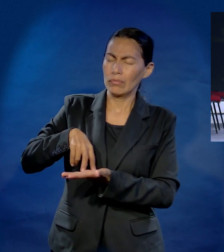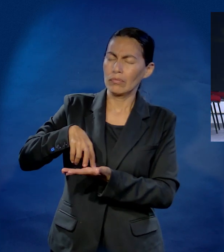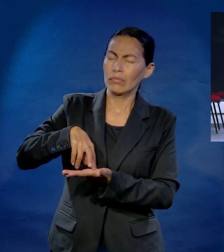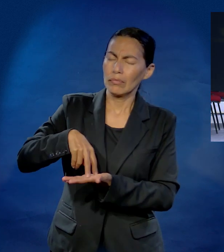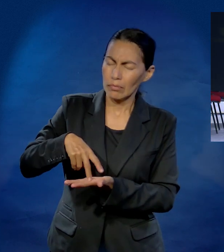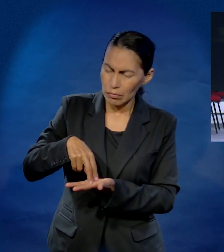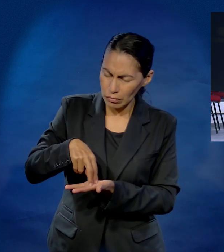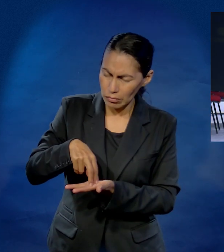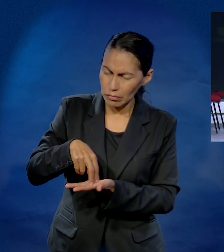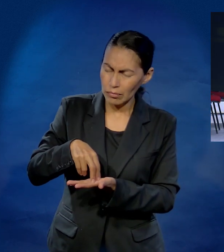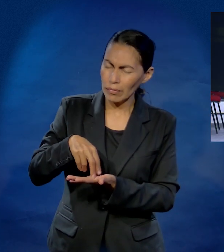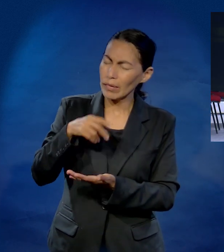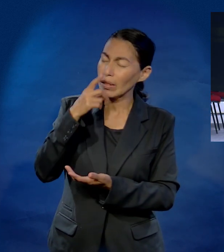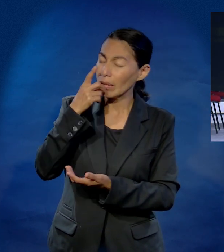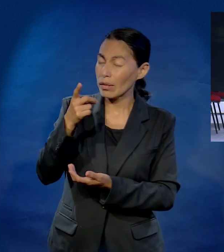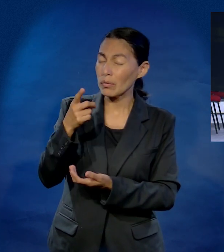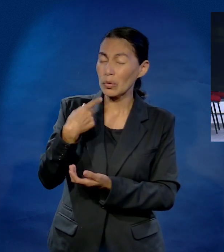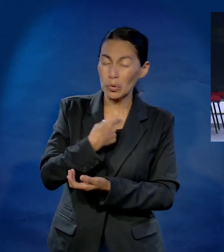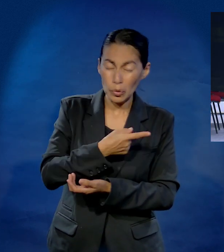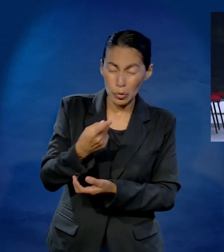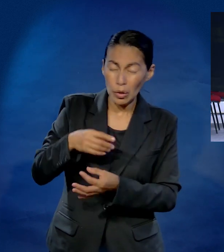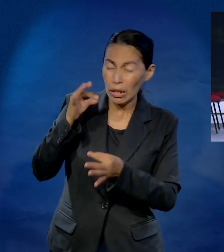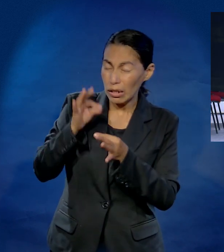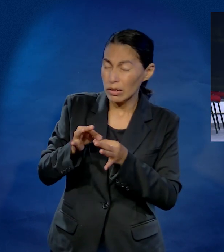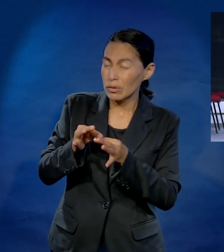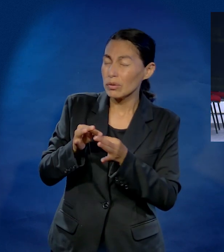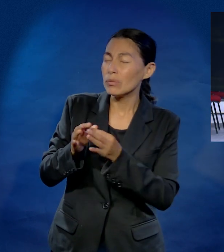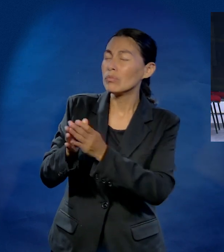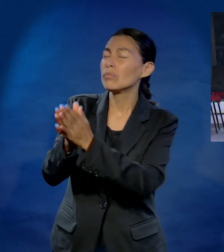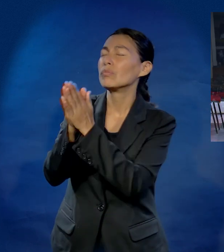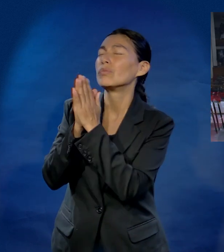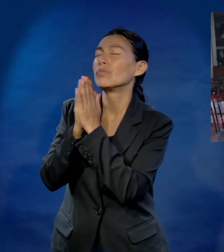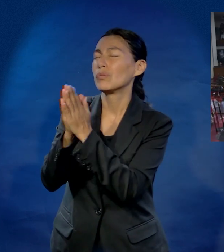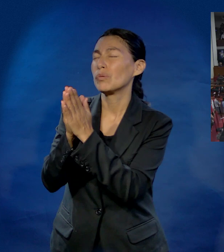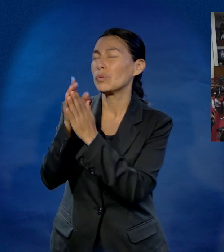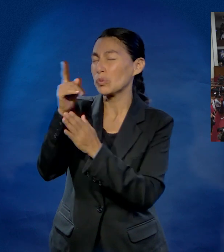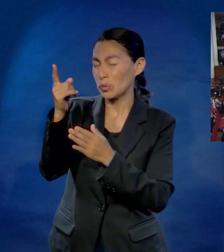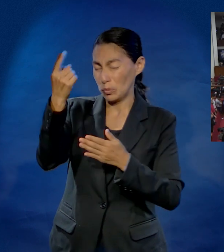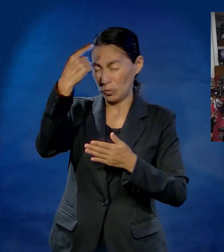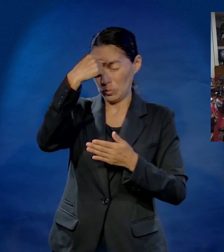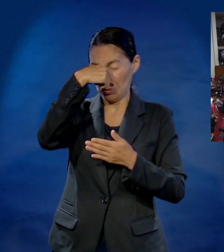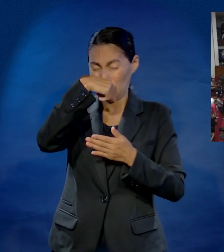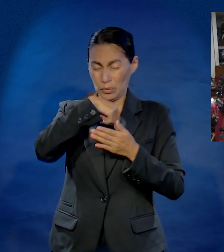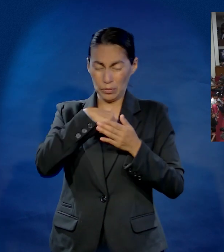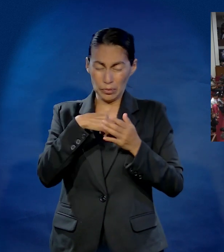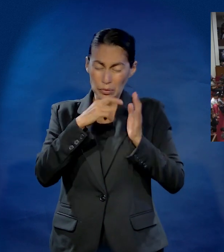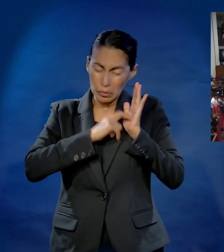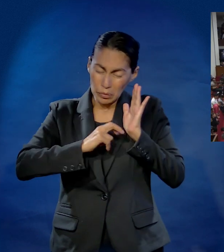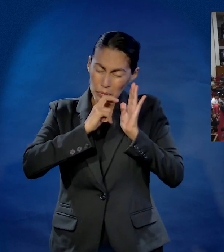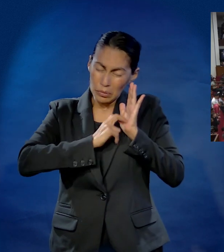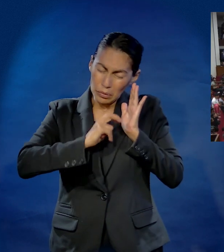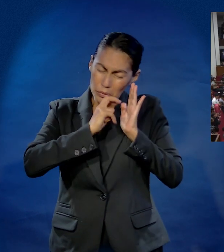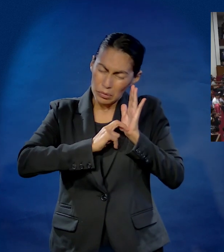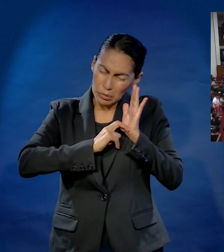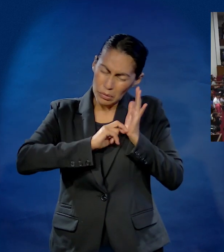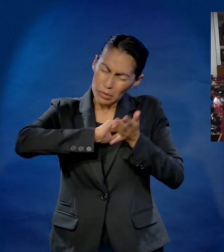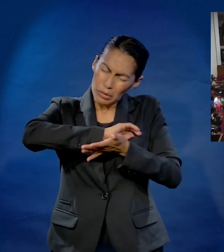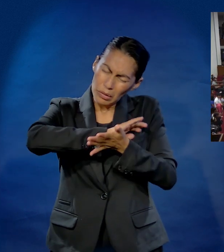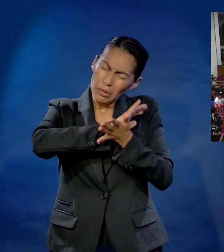te decimos: estamos dispuestos para que transformes nuestra vida, para que cambies nuestros